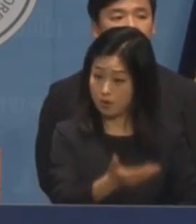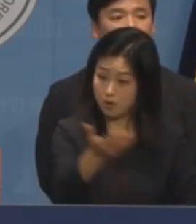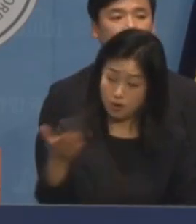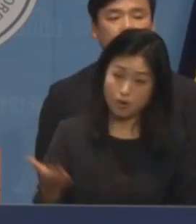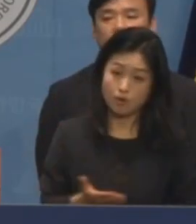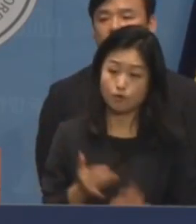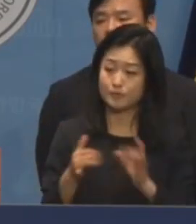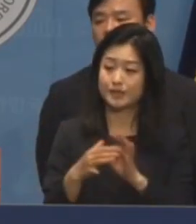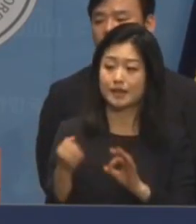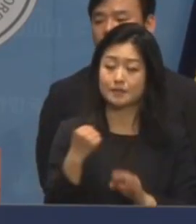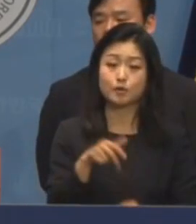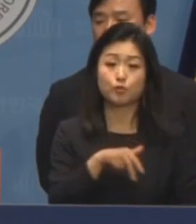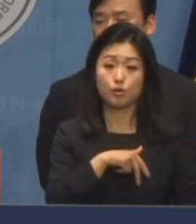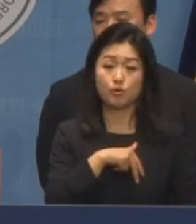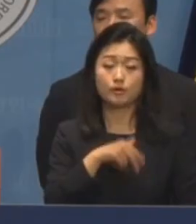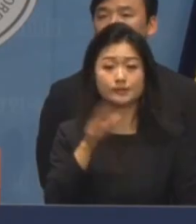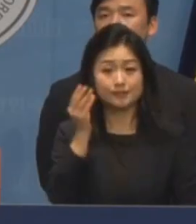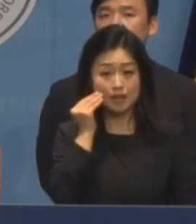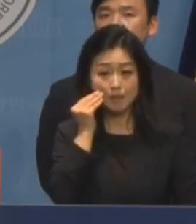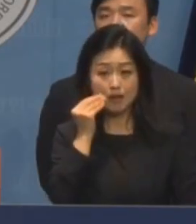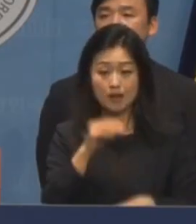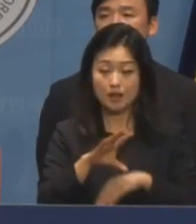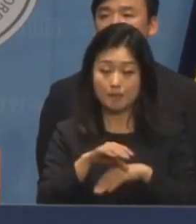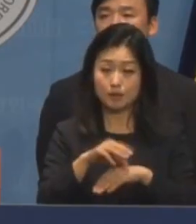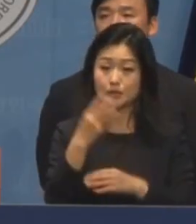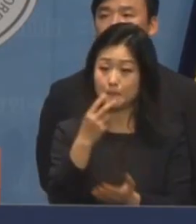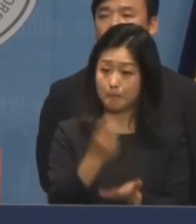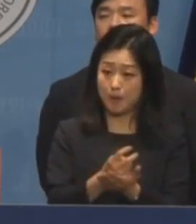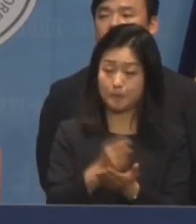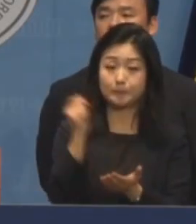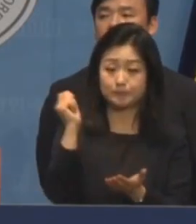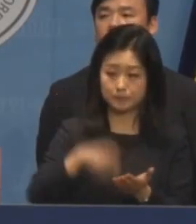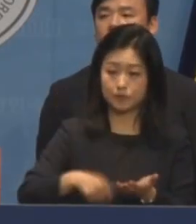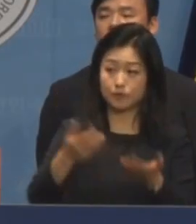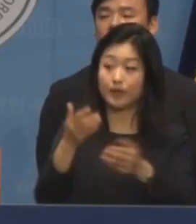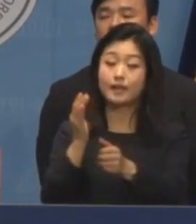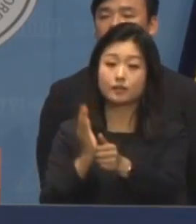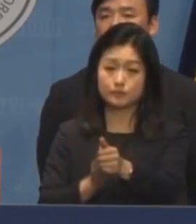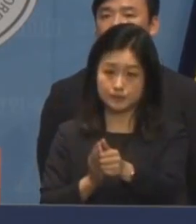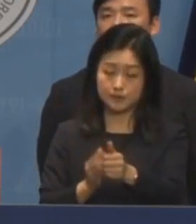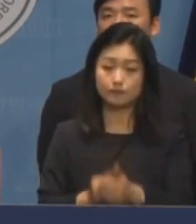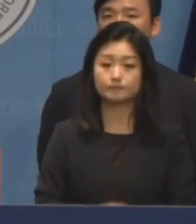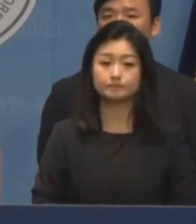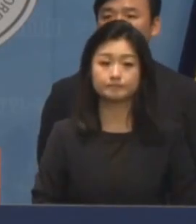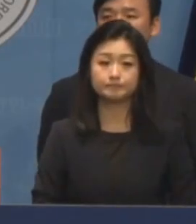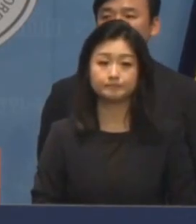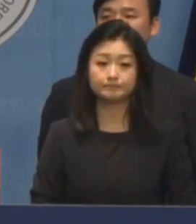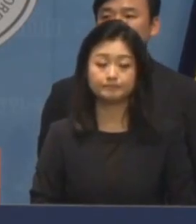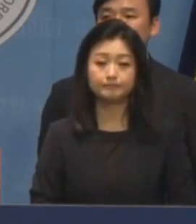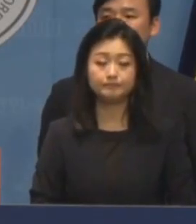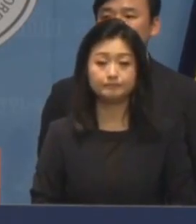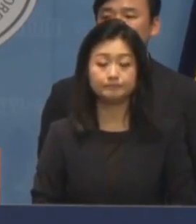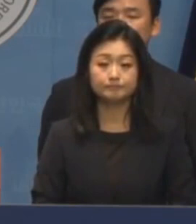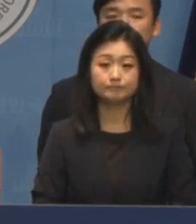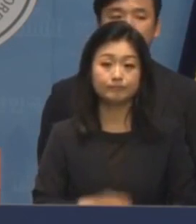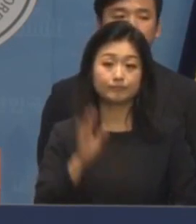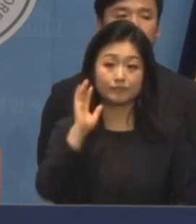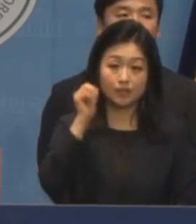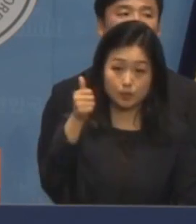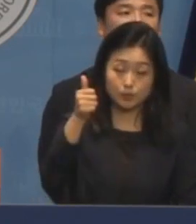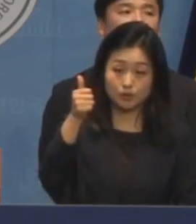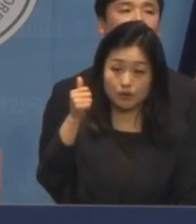있는 국민의힘 의원들이라면 방송사법 재의결에 찬성표를 던져주시기를 촉구합니다. 용산의